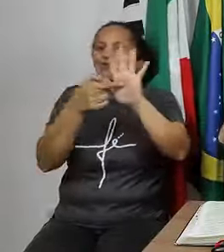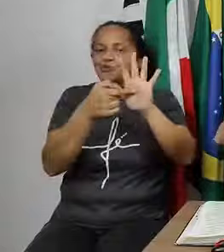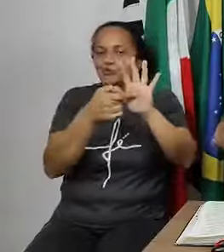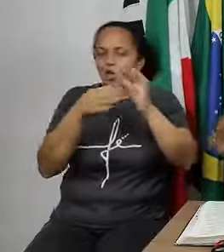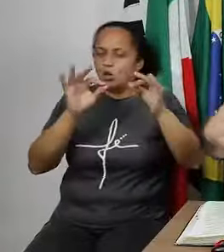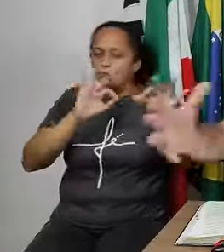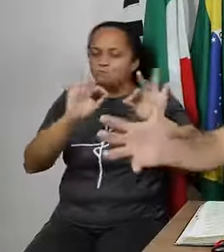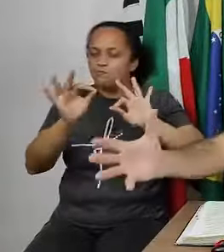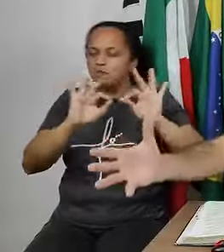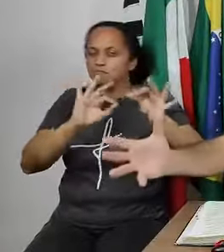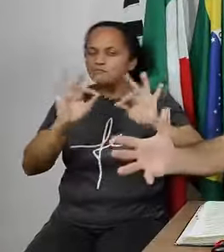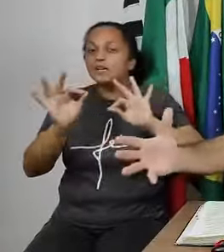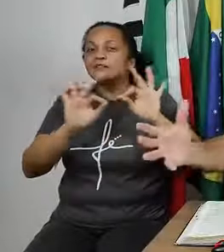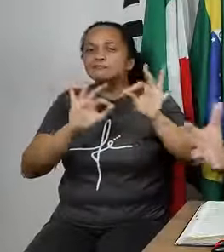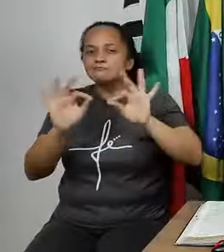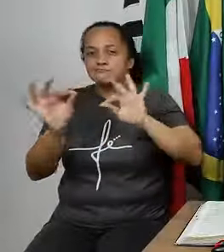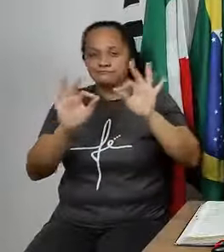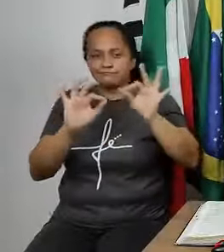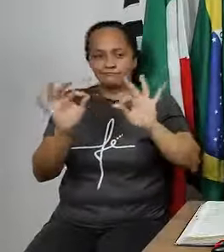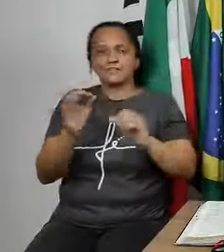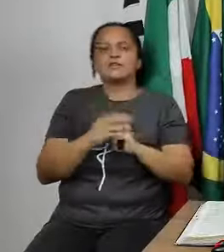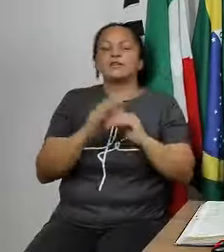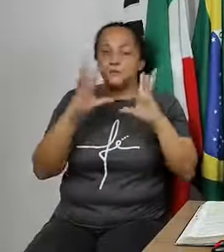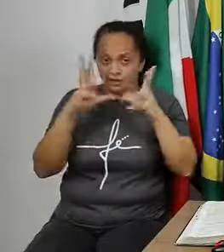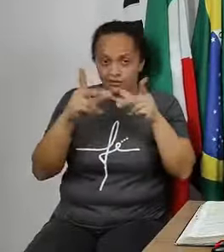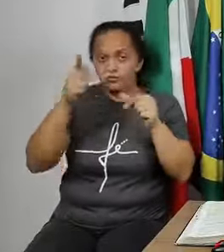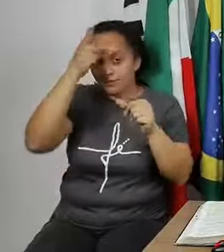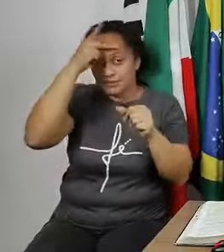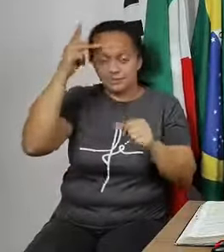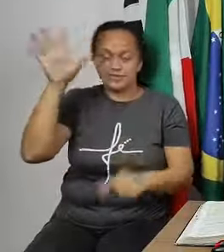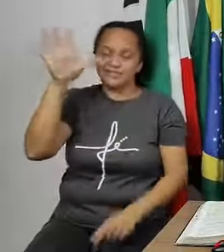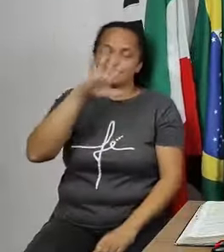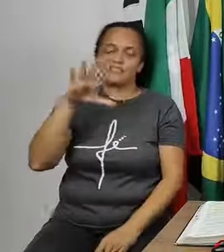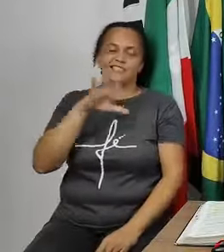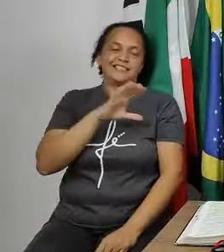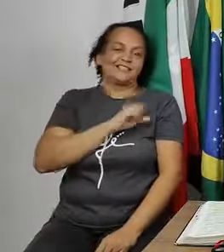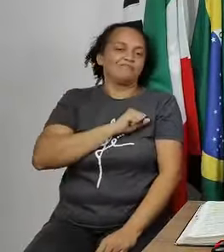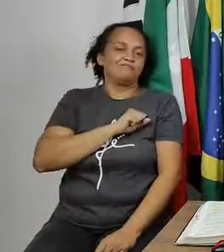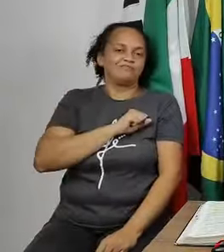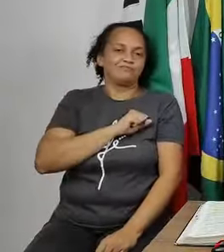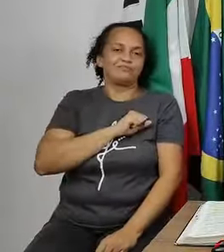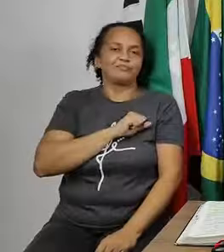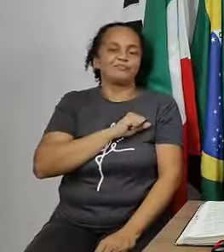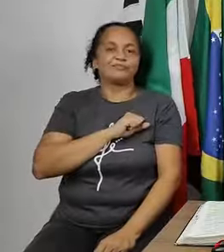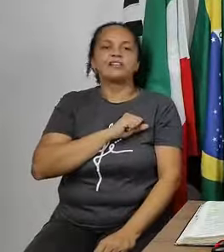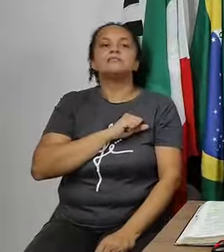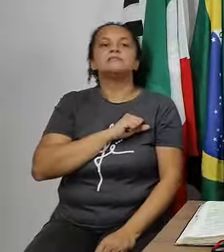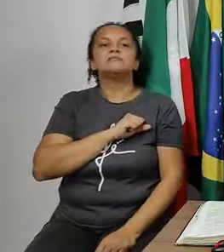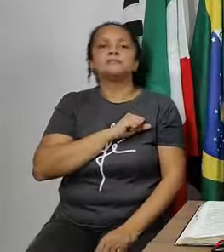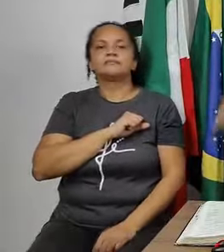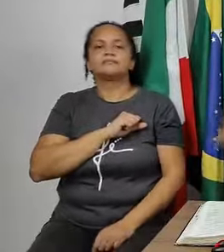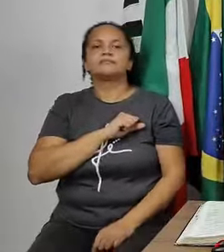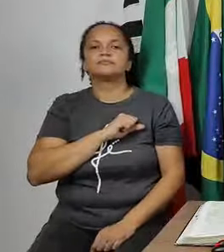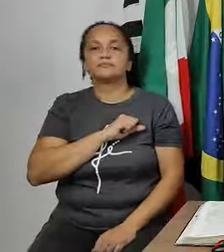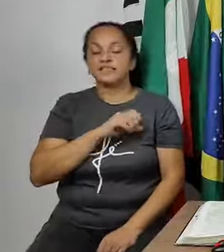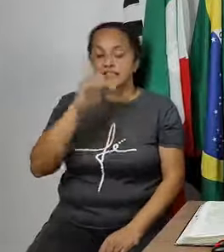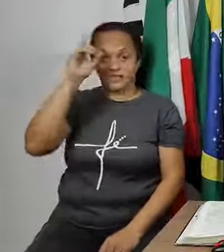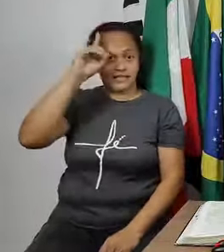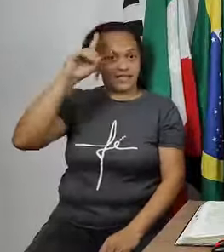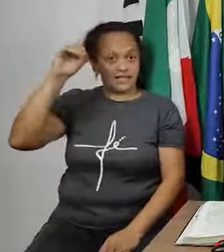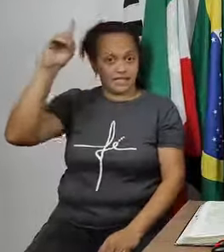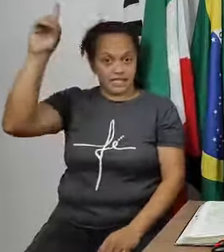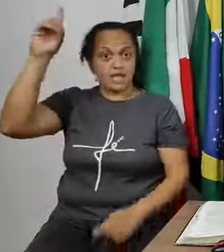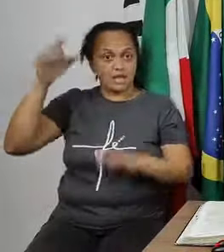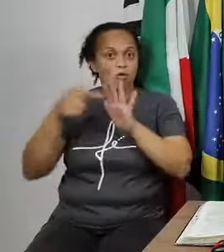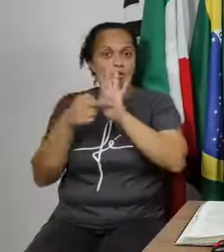as coisas que Deus preparou para aqueles que o amam. Aí ele diz, né, e que Deus revela a